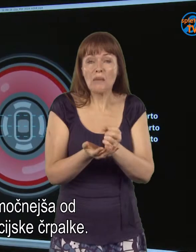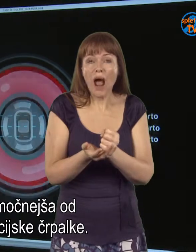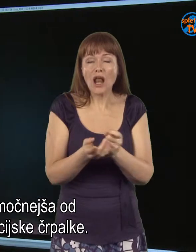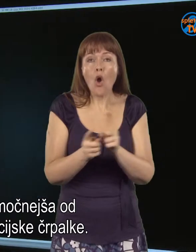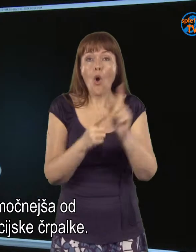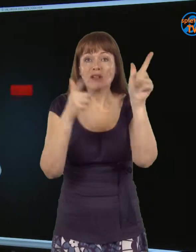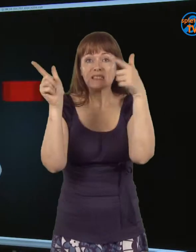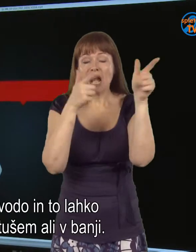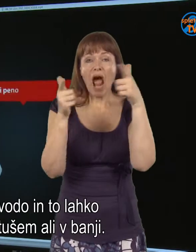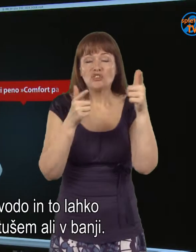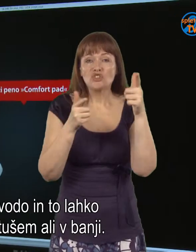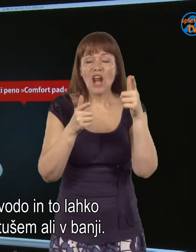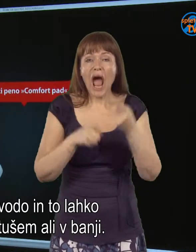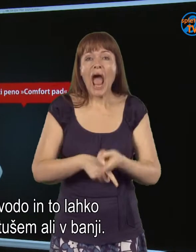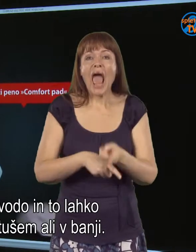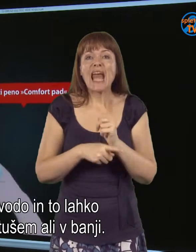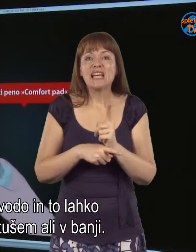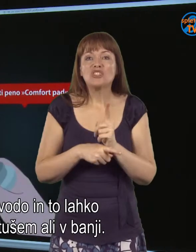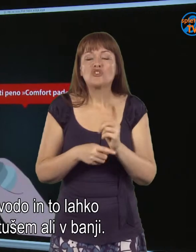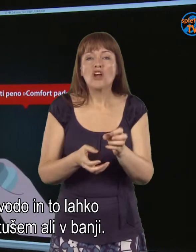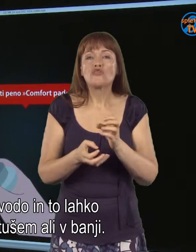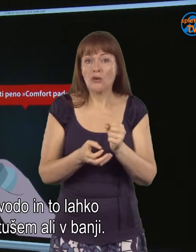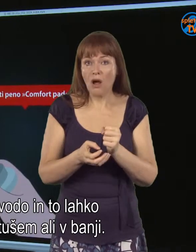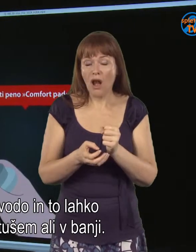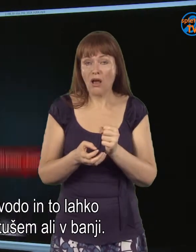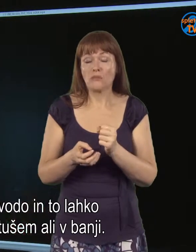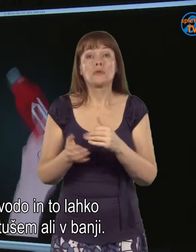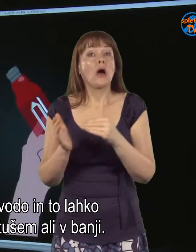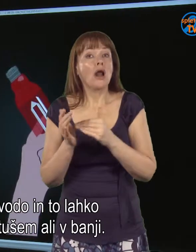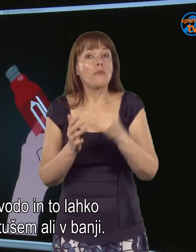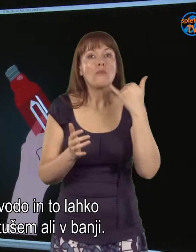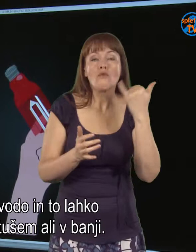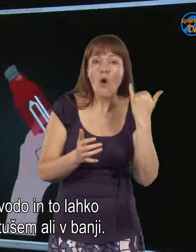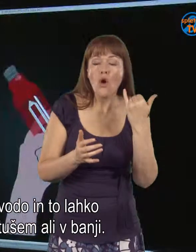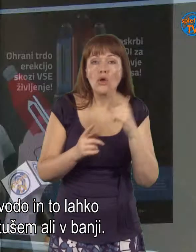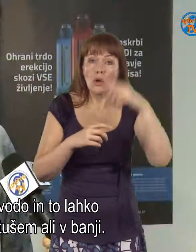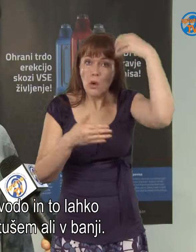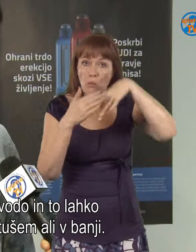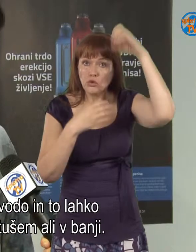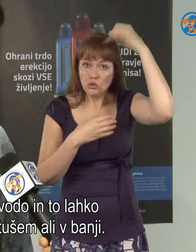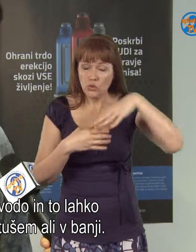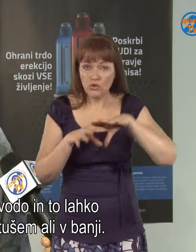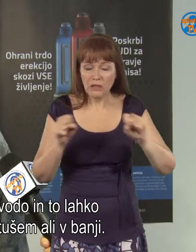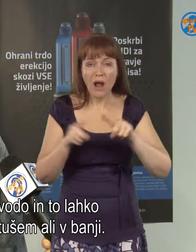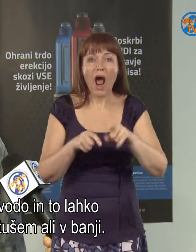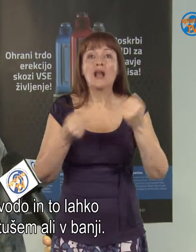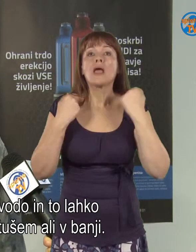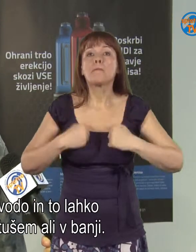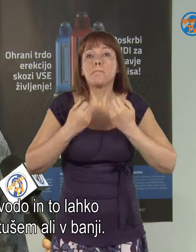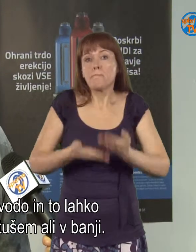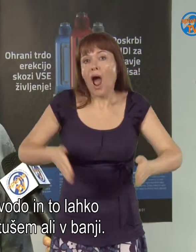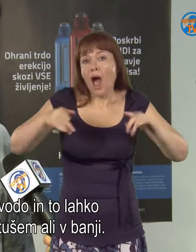ta erekcijska črpalka od zračne erekcijske črpalke. Tako da v bistvu rabimo vodo, to lahko naredimo pod tušem ali pa v